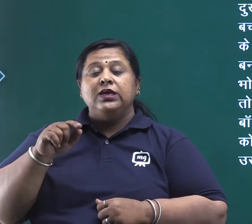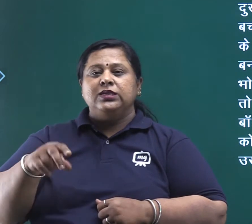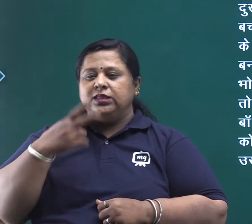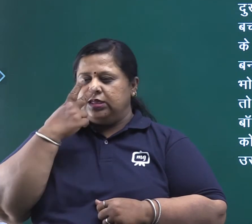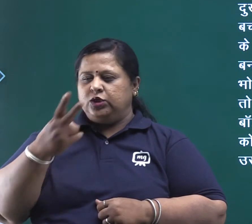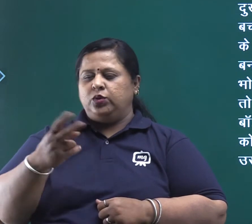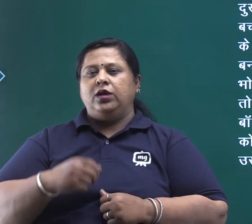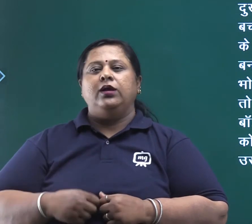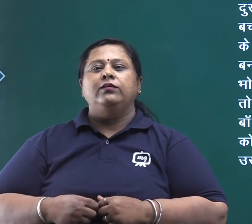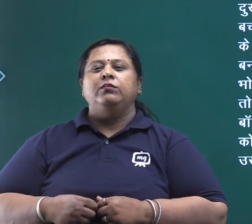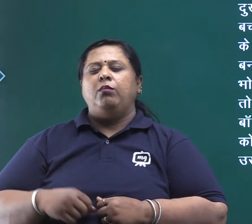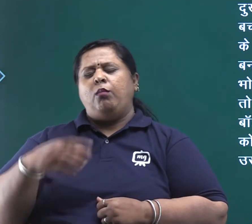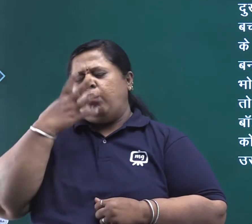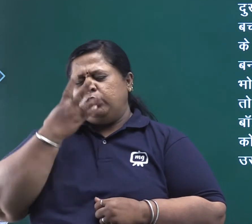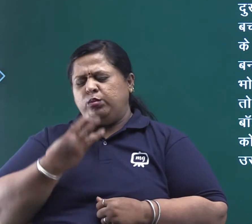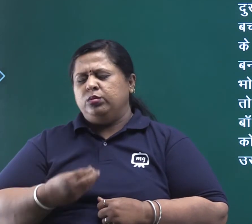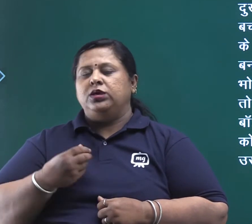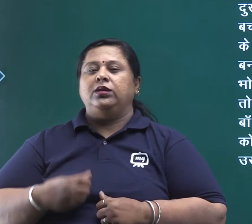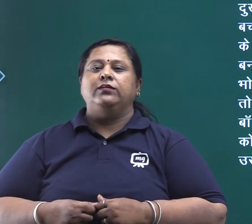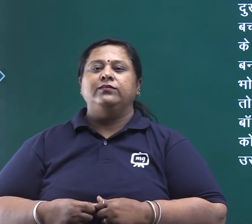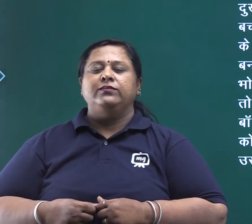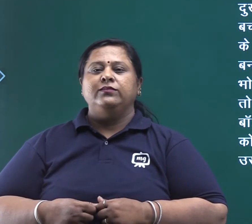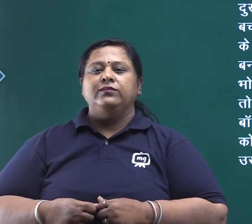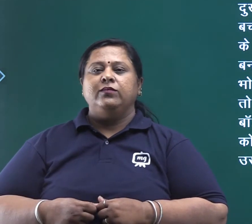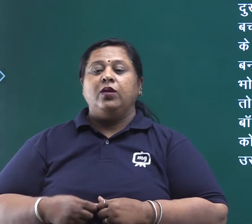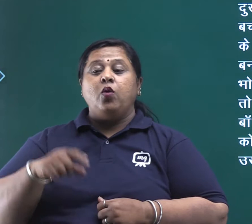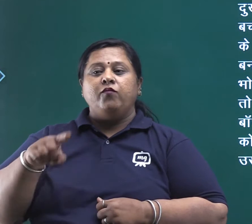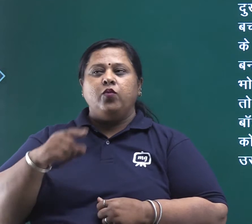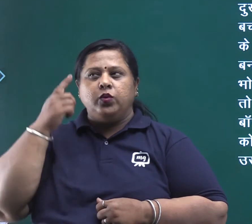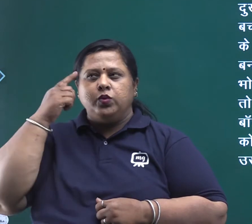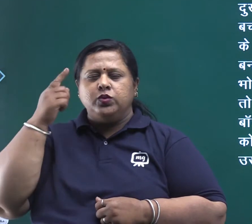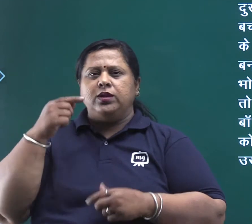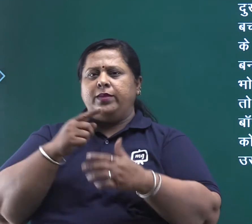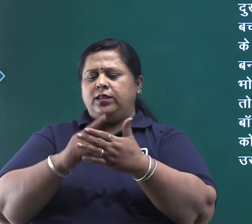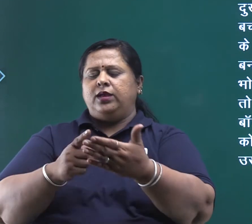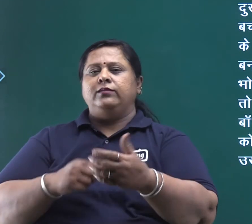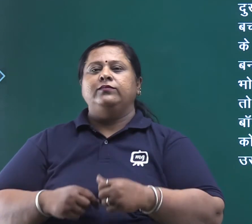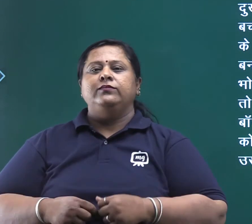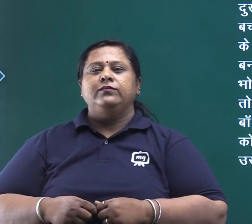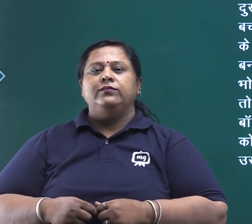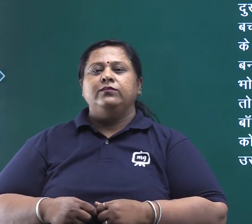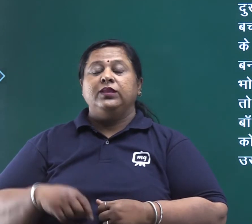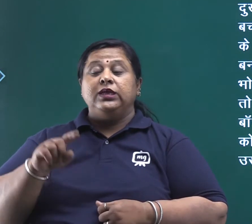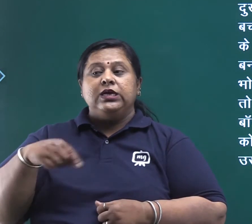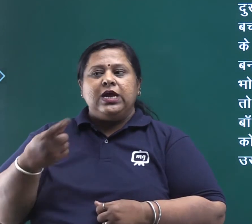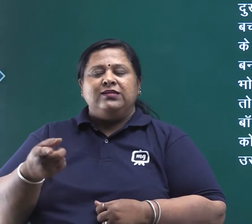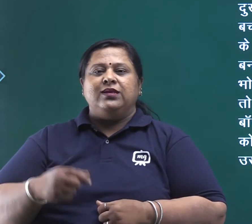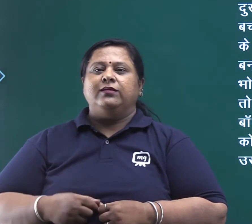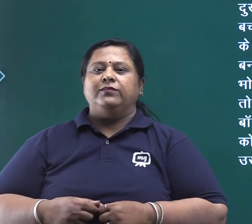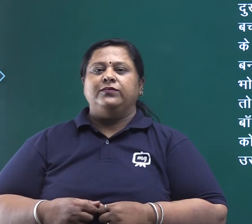को देखकर बहुत दुखी हो जाते हैं और वो योजना बनाते हैं कि किस